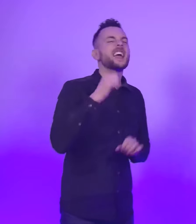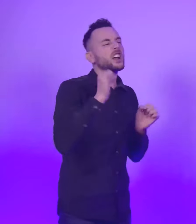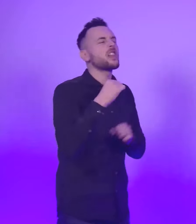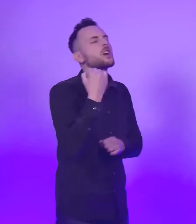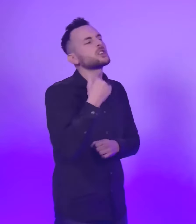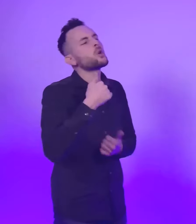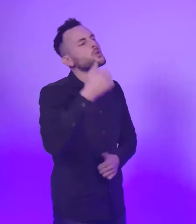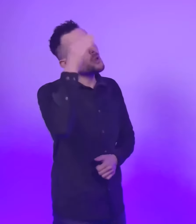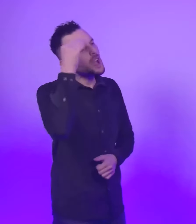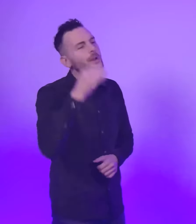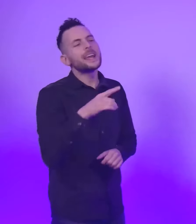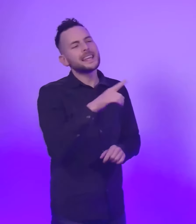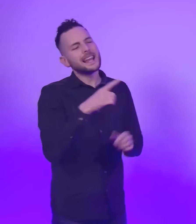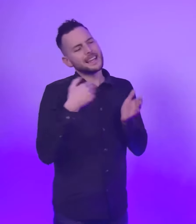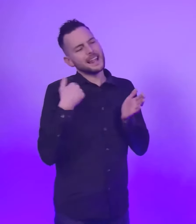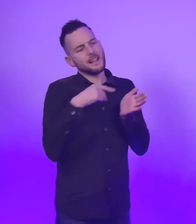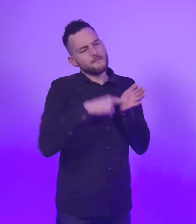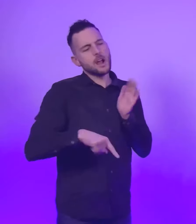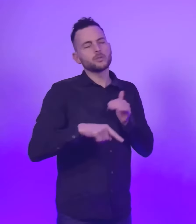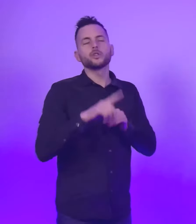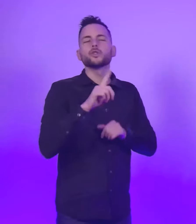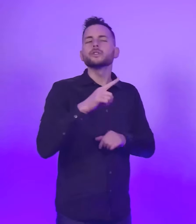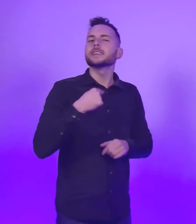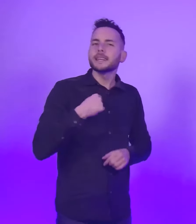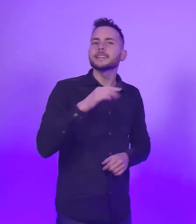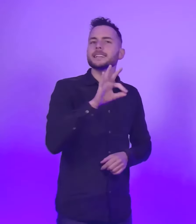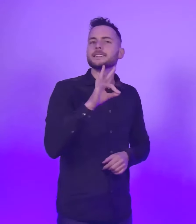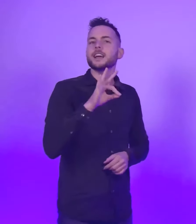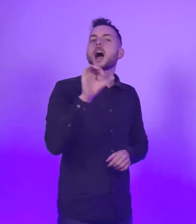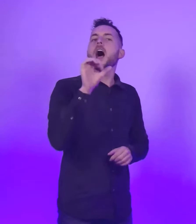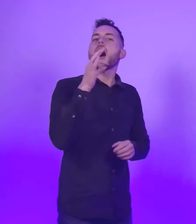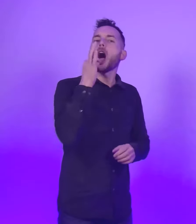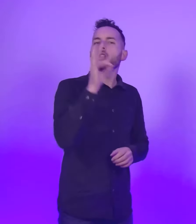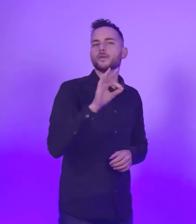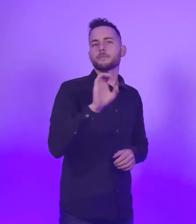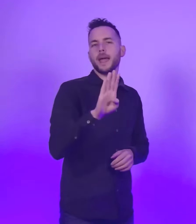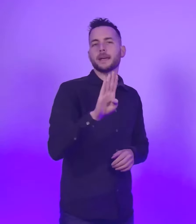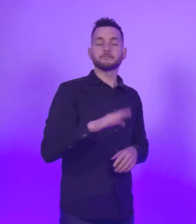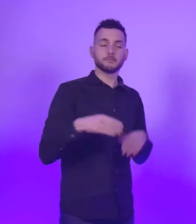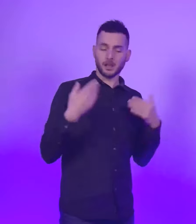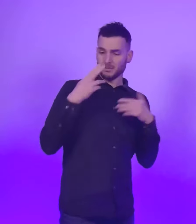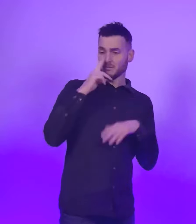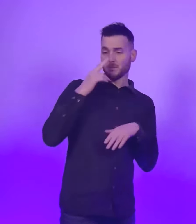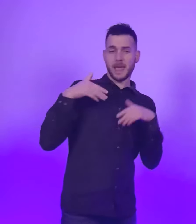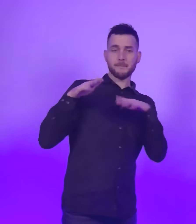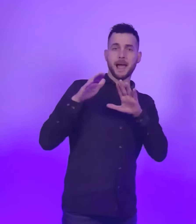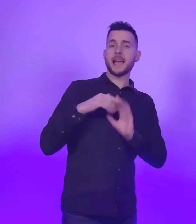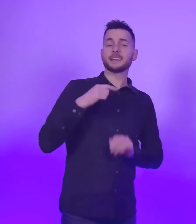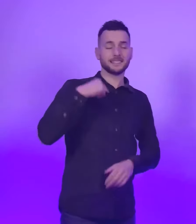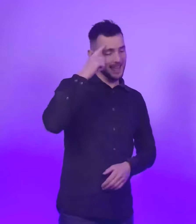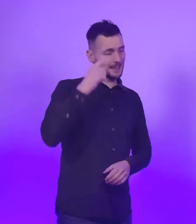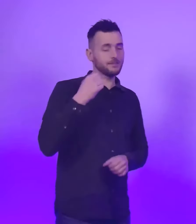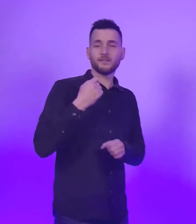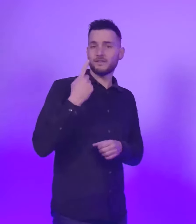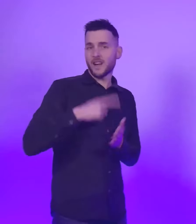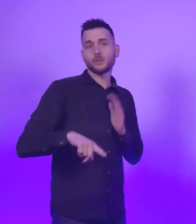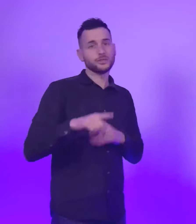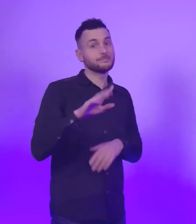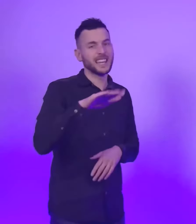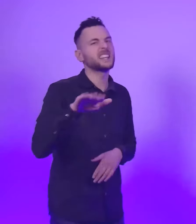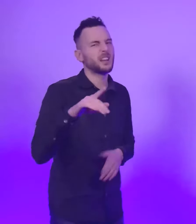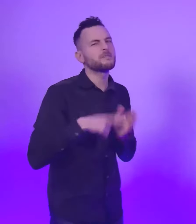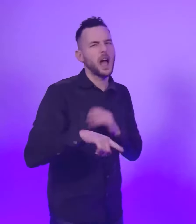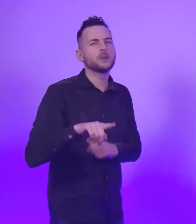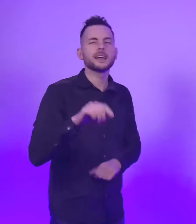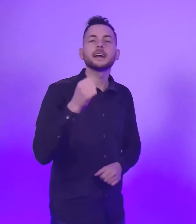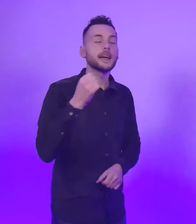je, jij had het net fout. Dus ik kies voor antwoord B. Nou, prima. Je probeert. Maar ik denk echt dat die fout is, kids. Nee, echt niet. Echt wel.